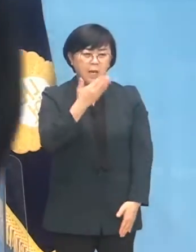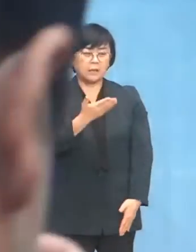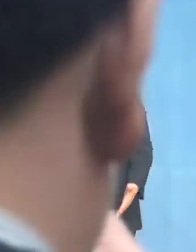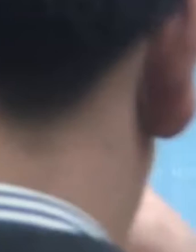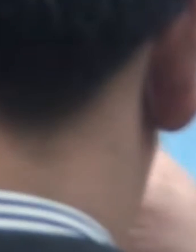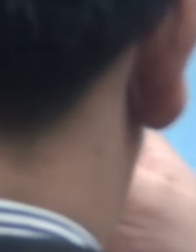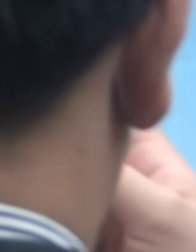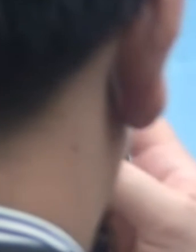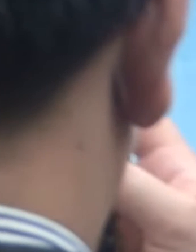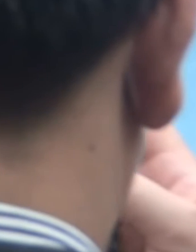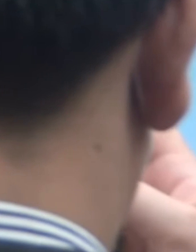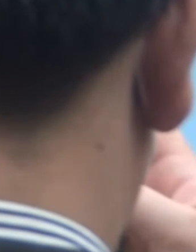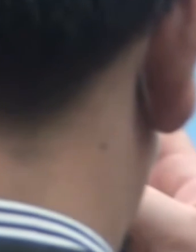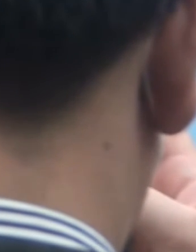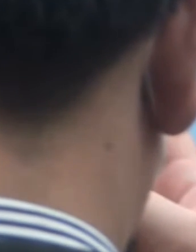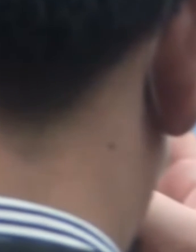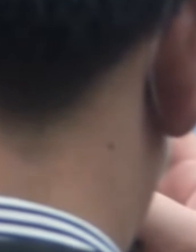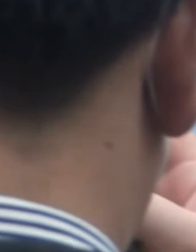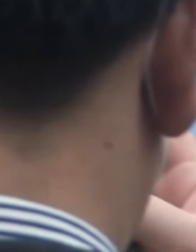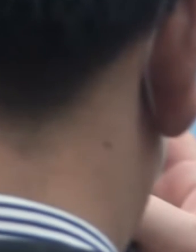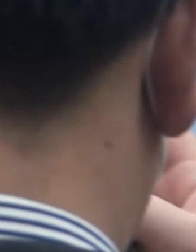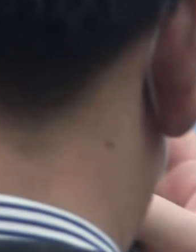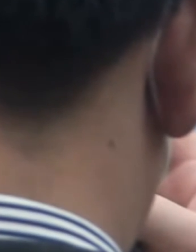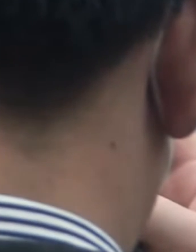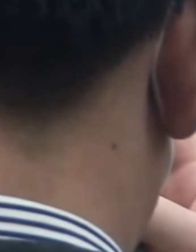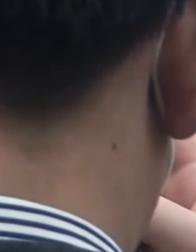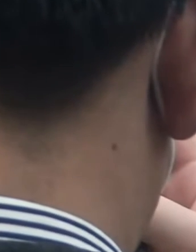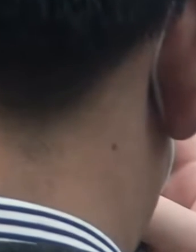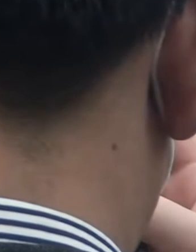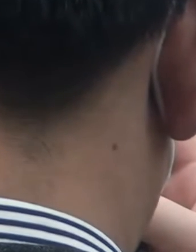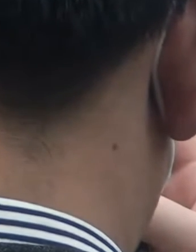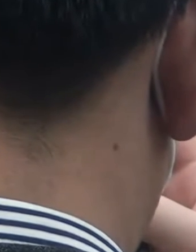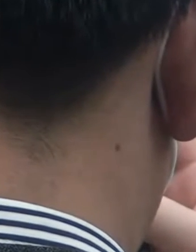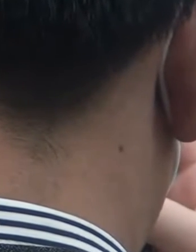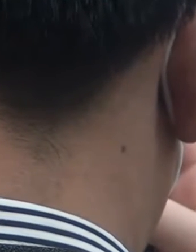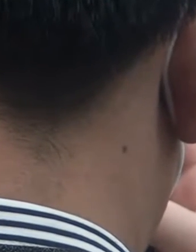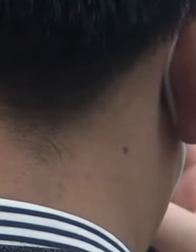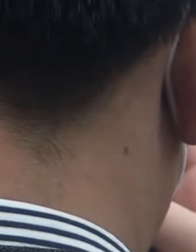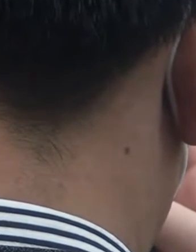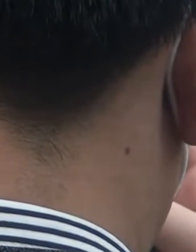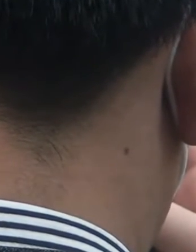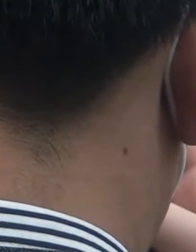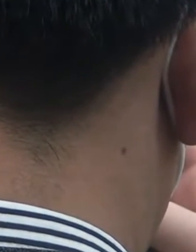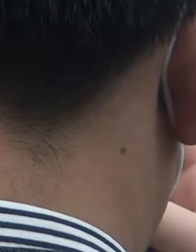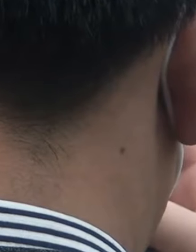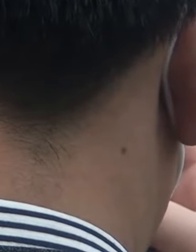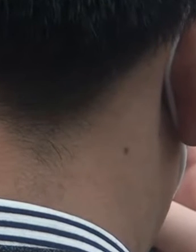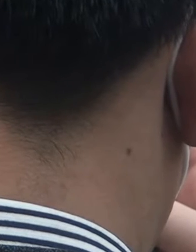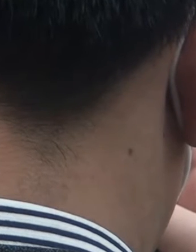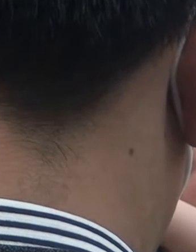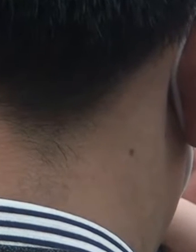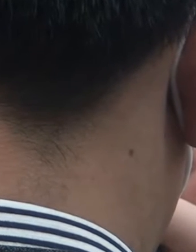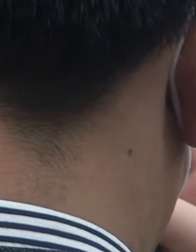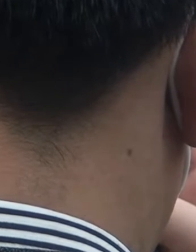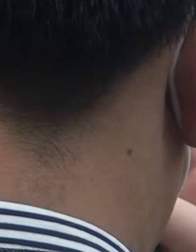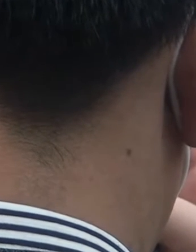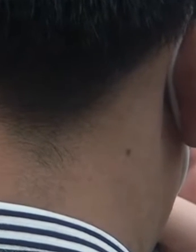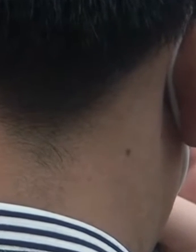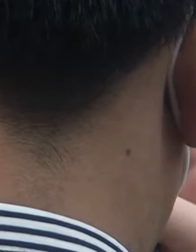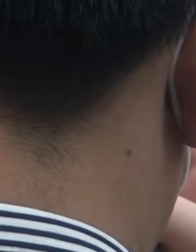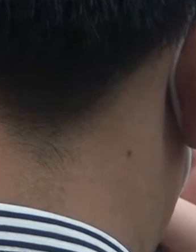규정하고 있는데 현실은 어땠습니까? 연매출 15억 원은